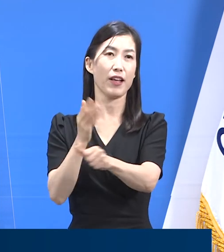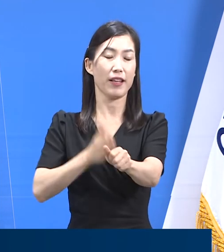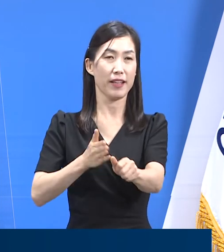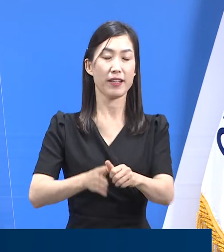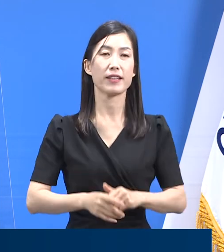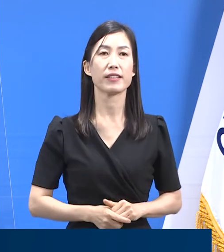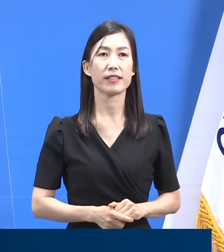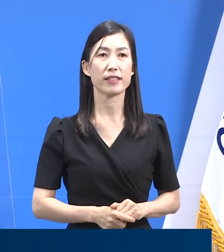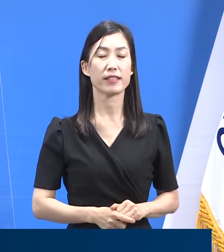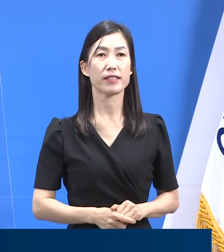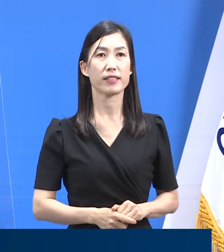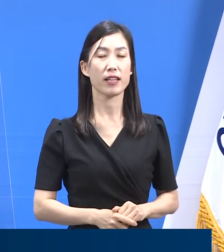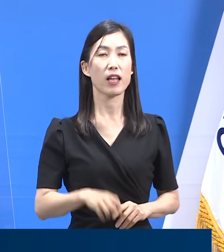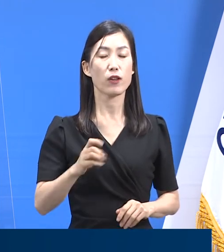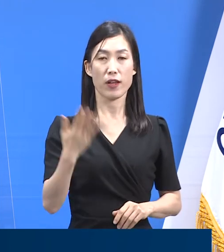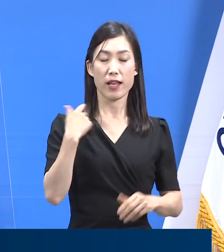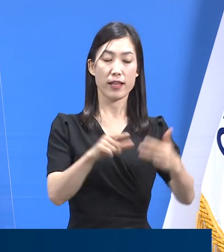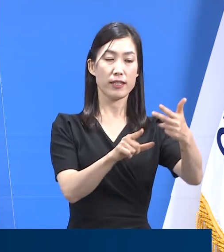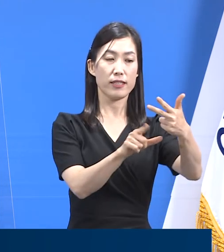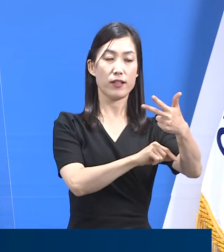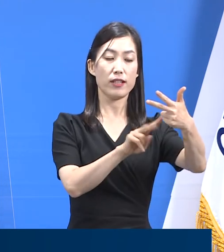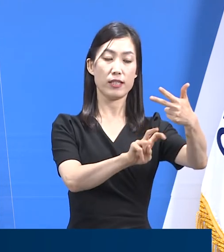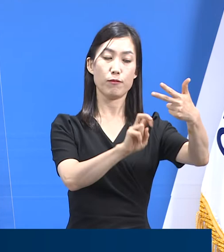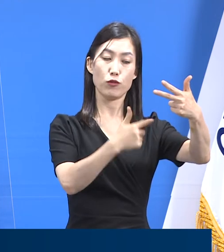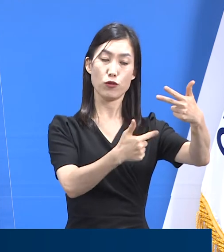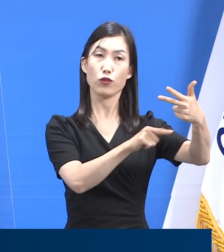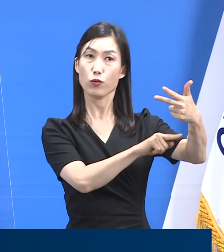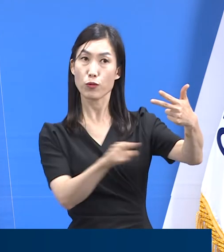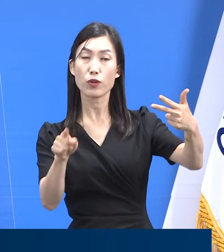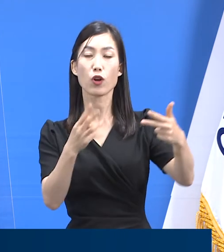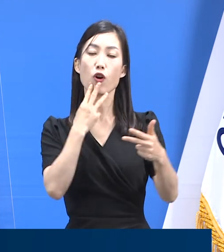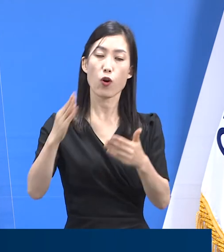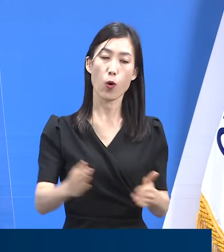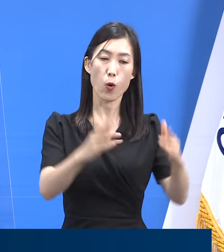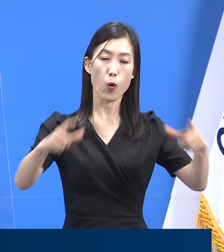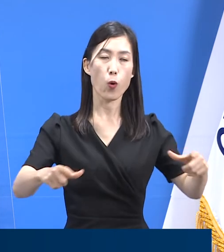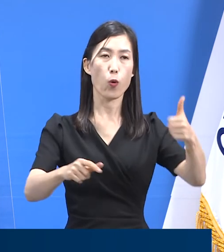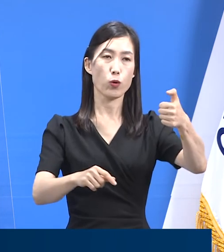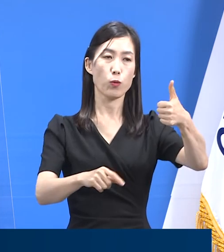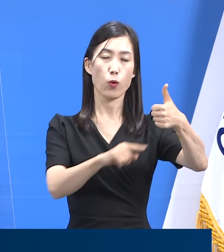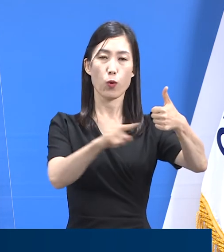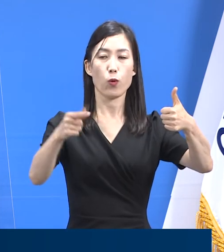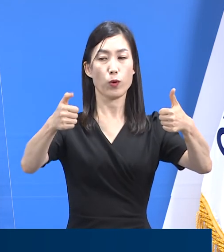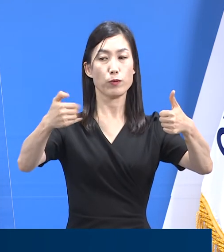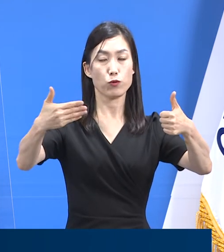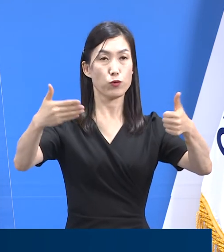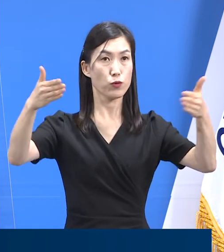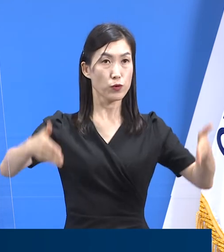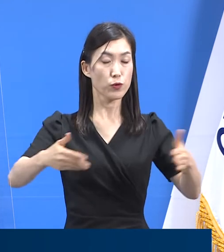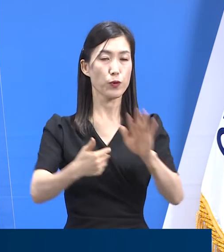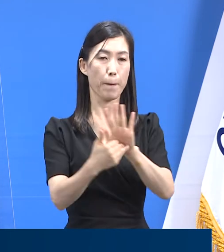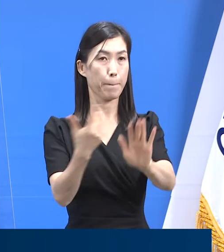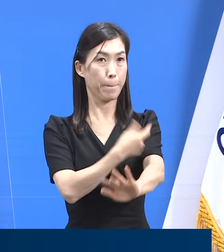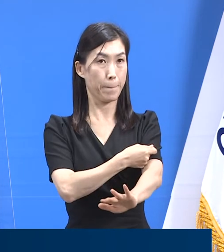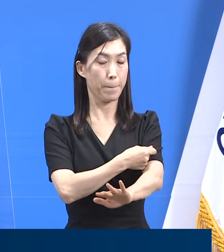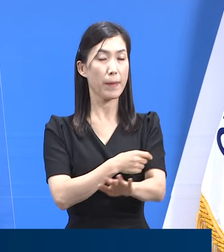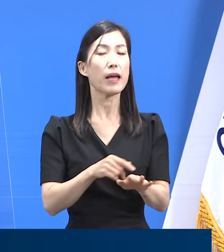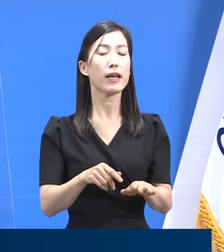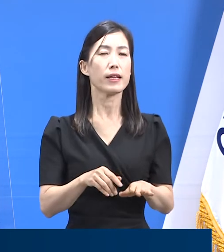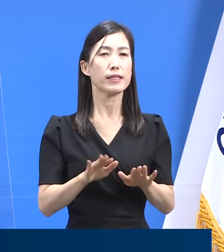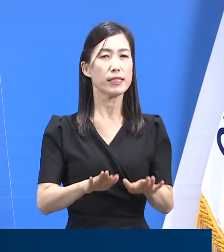한편 또 지난 7월 26일부터 진행된 돈 55세에서 59세 예방접종은 현재까지